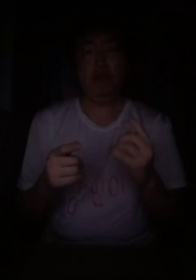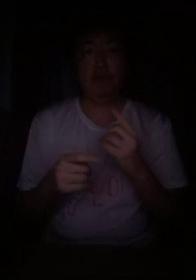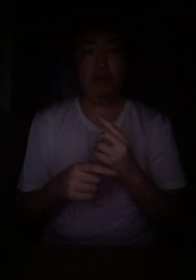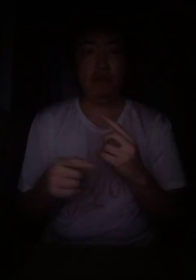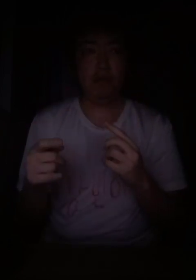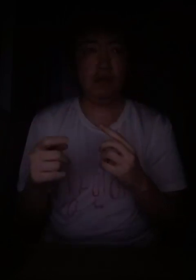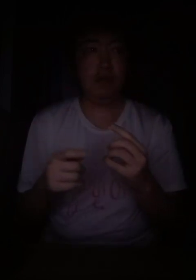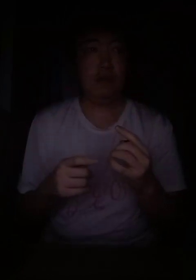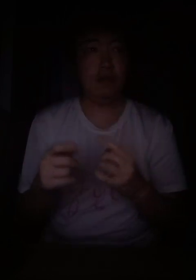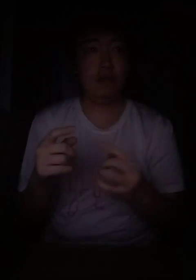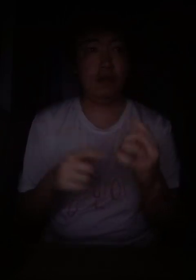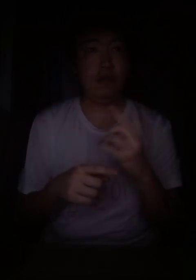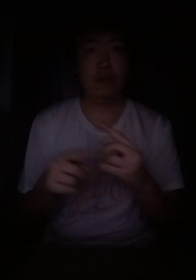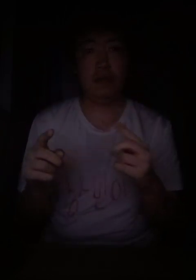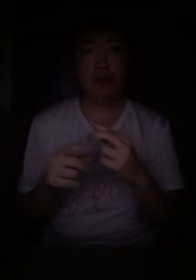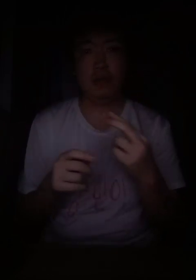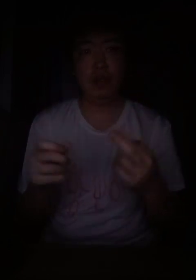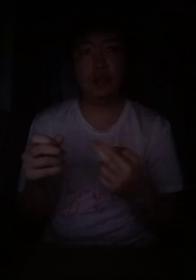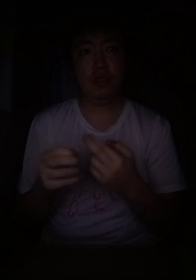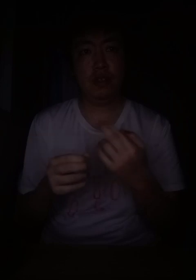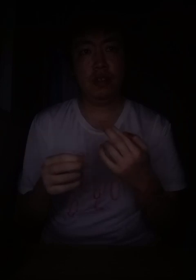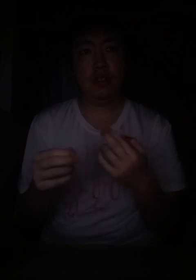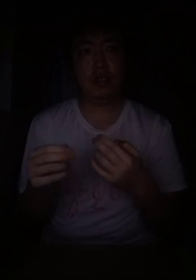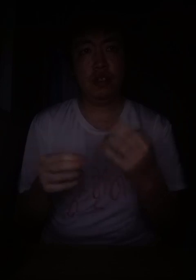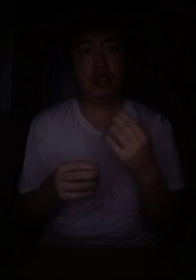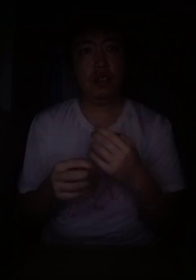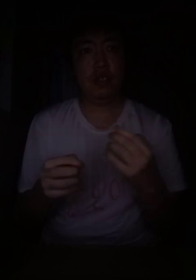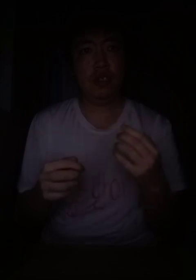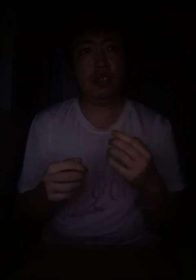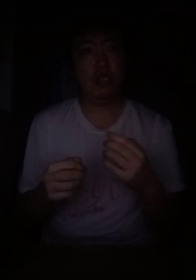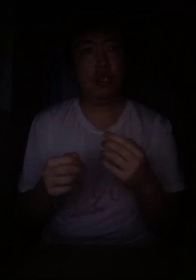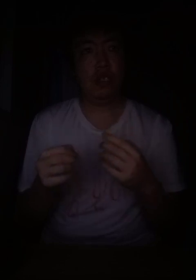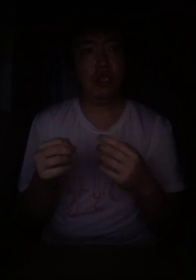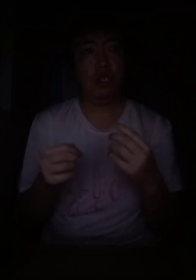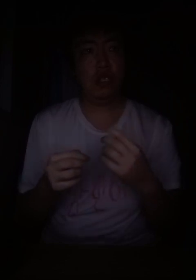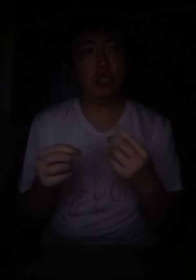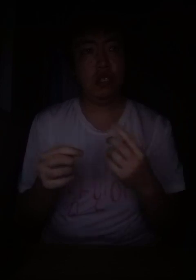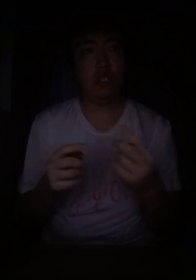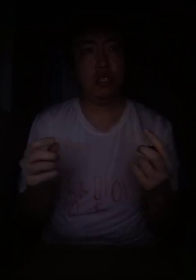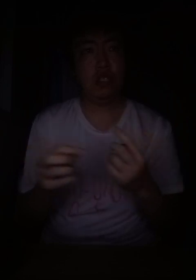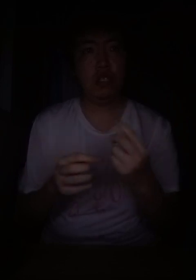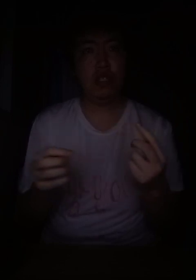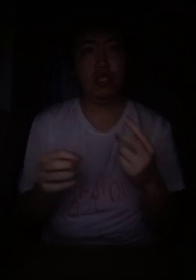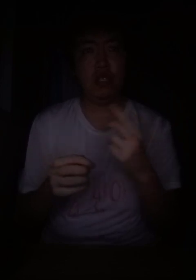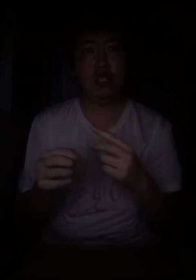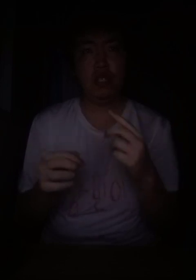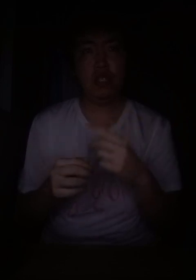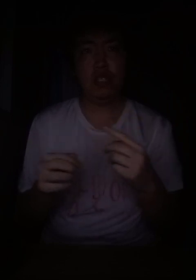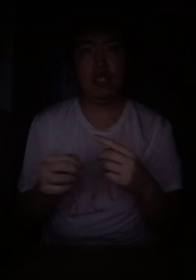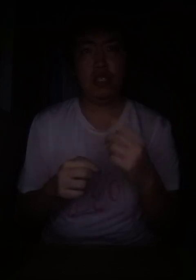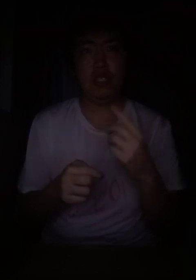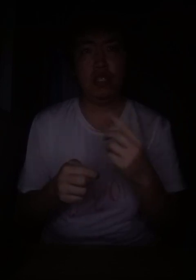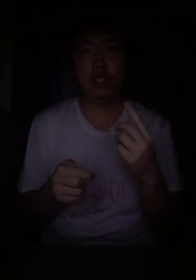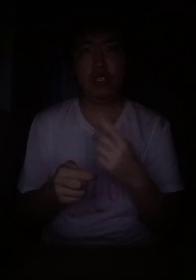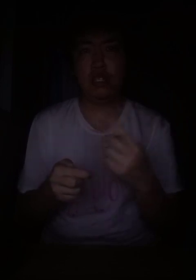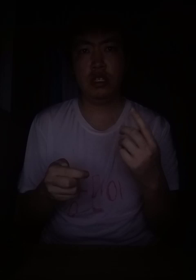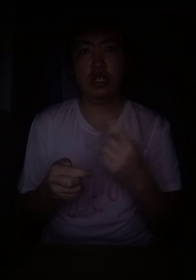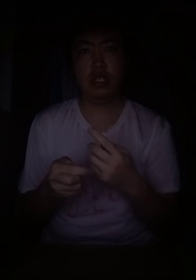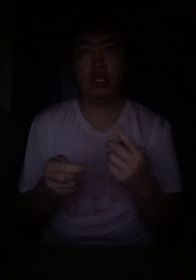네, 운전실입니다. 말씀하세요. 비상 상황입니다. 외부 소음이 없는데도 기관실에서는 소리가 거의